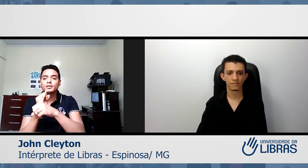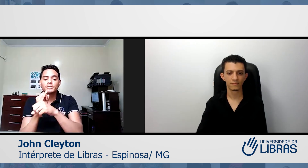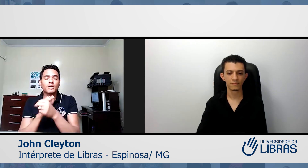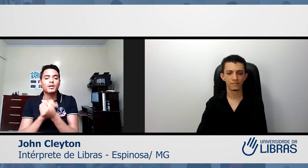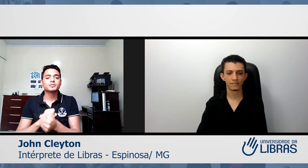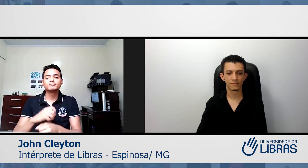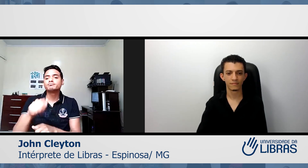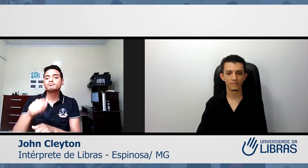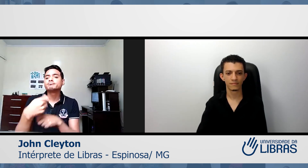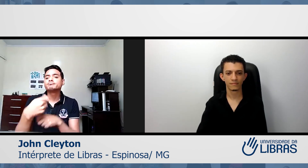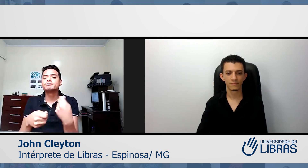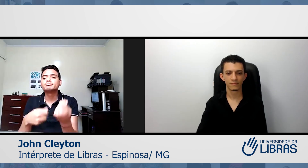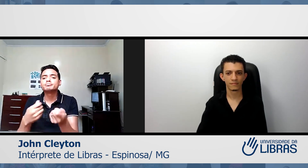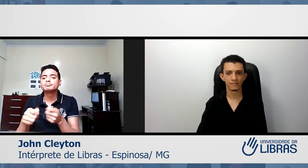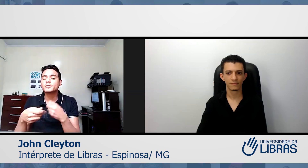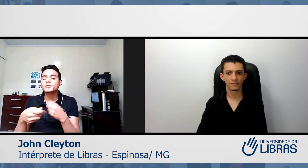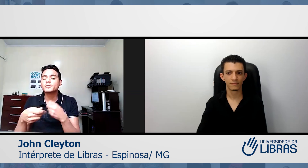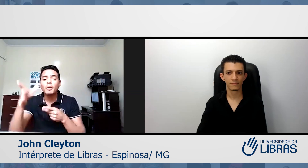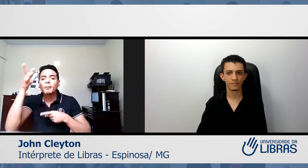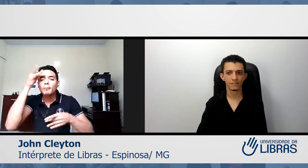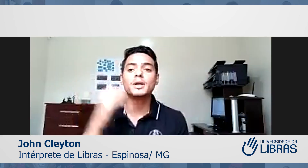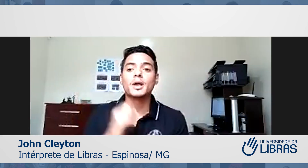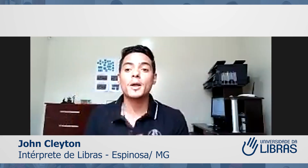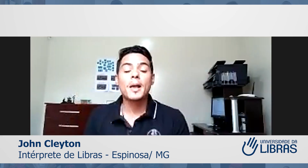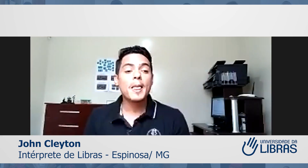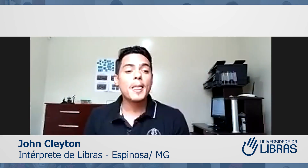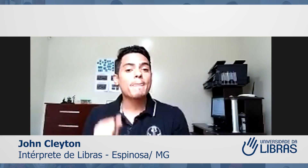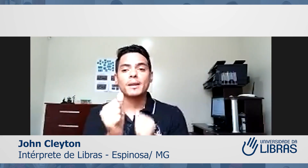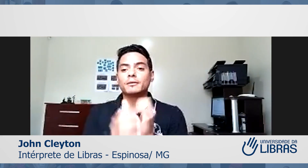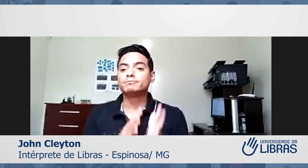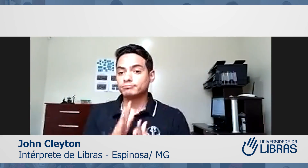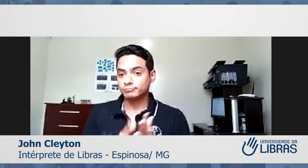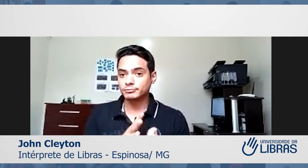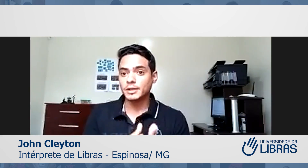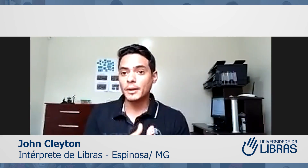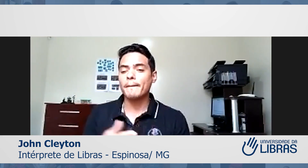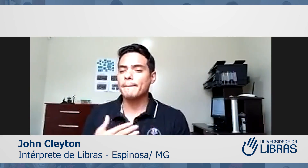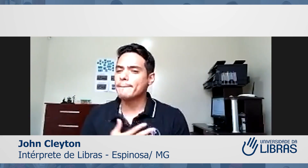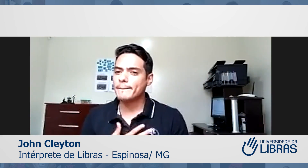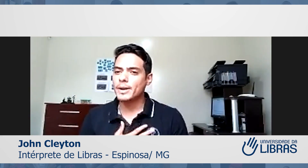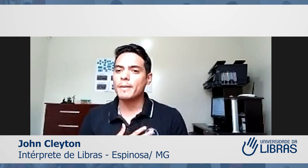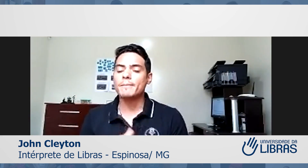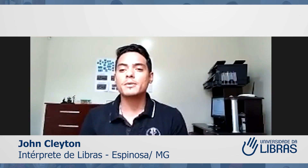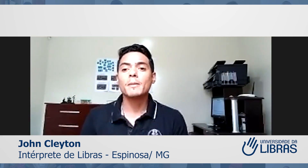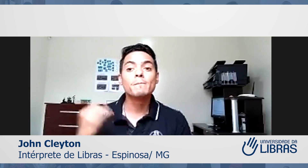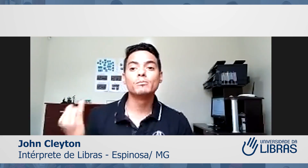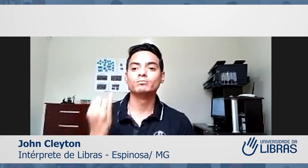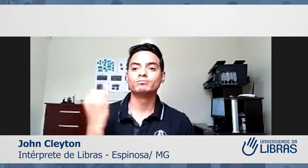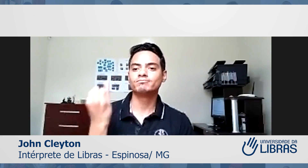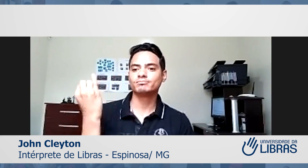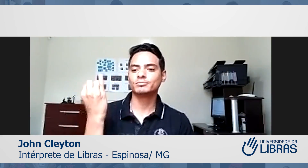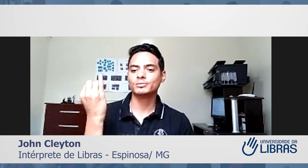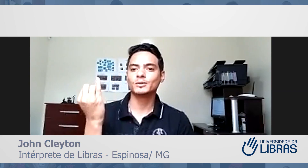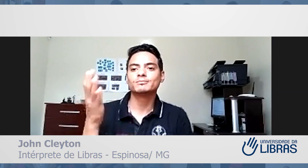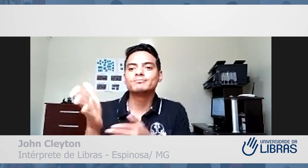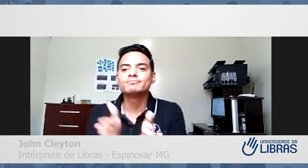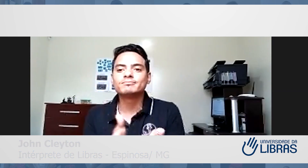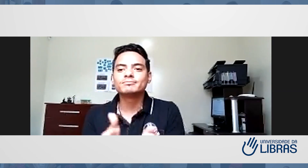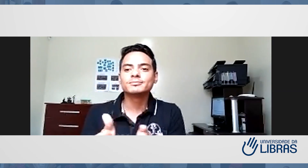porque ele percebeu que os surdos vivem praticamente isolados, poucas pessoas sabem se comunicar com os surdos. E ele percebeu que se ele aprendesse a Libras